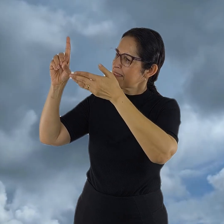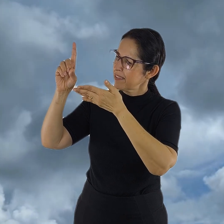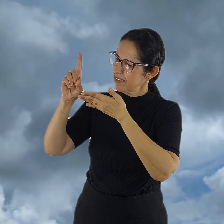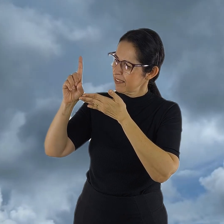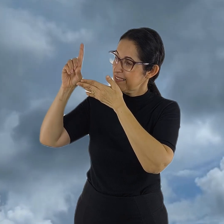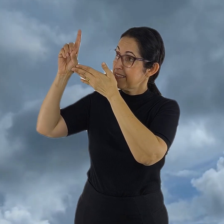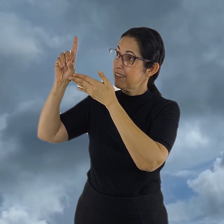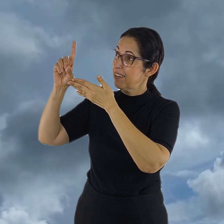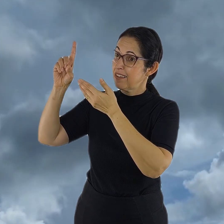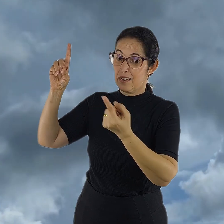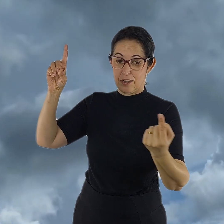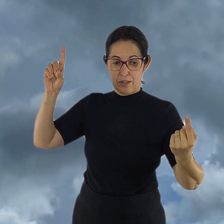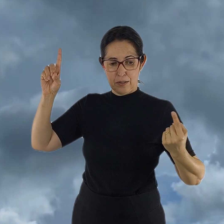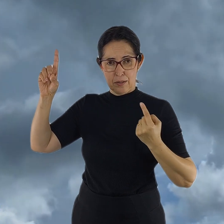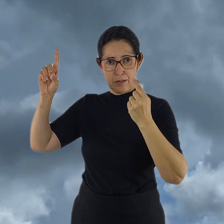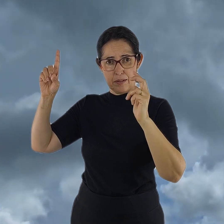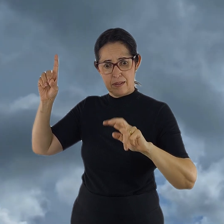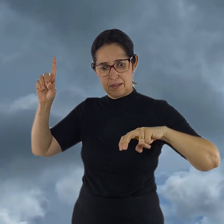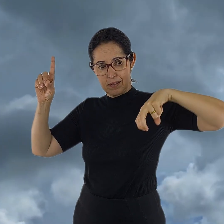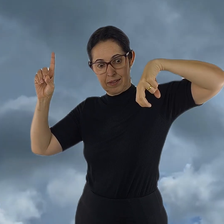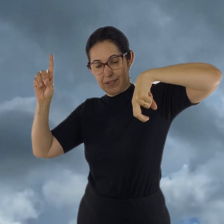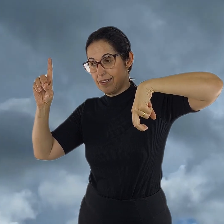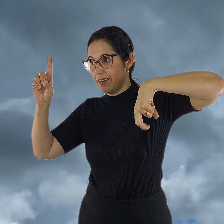Glória a Jesus.